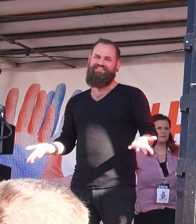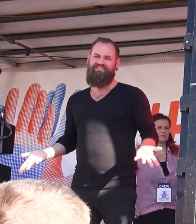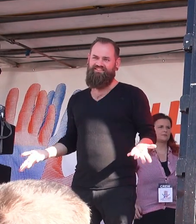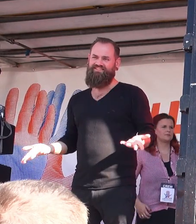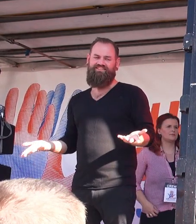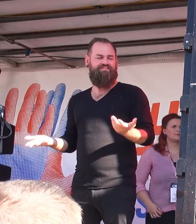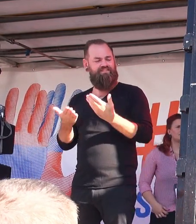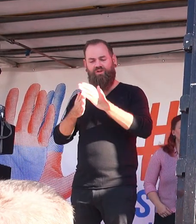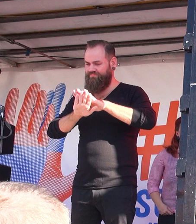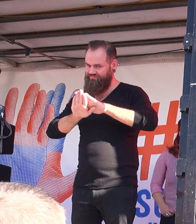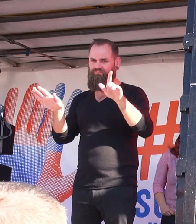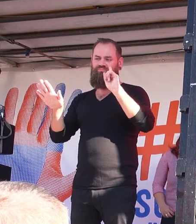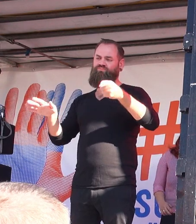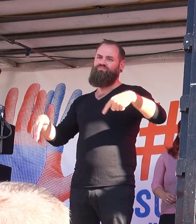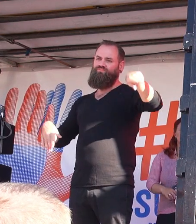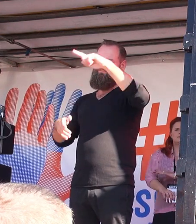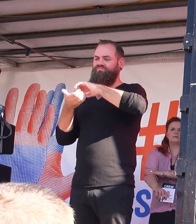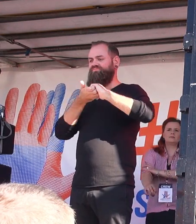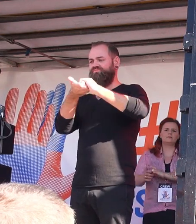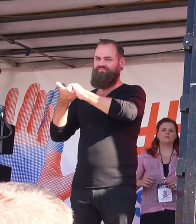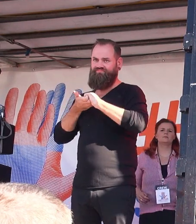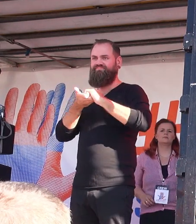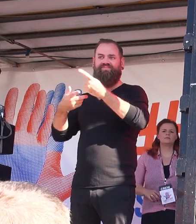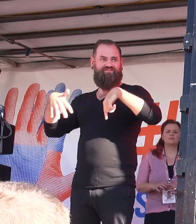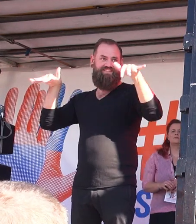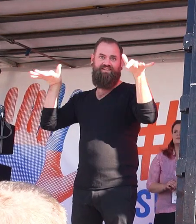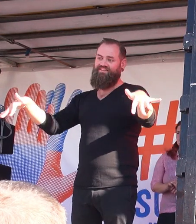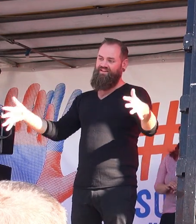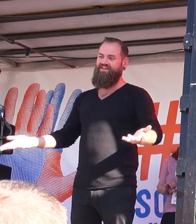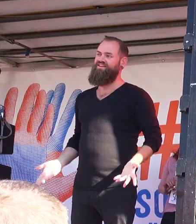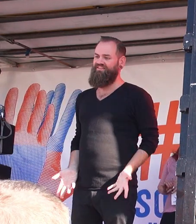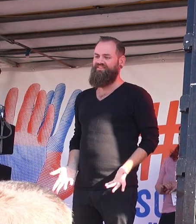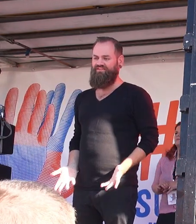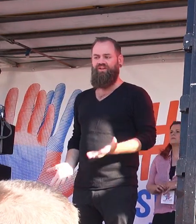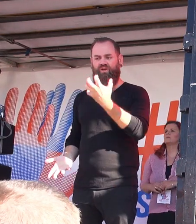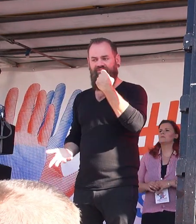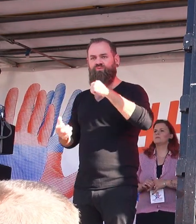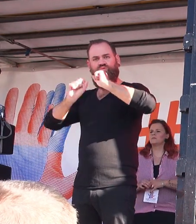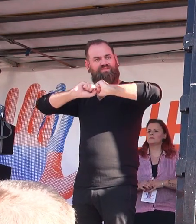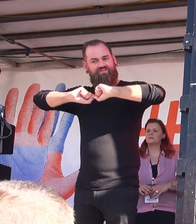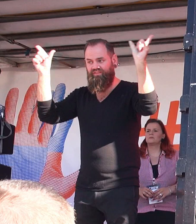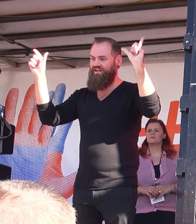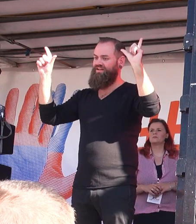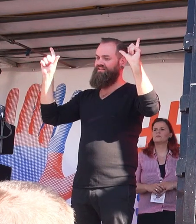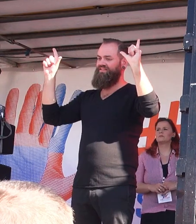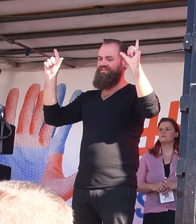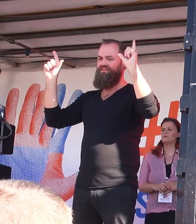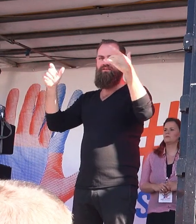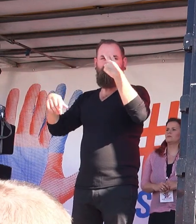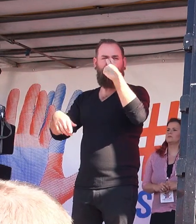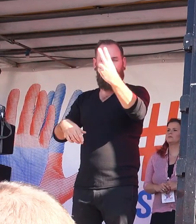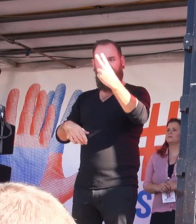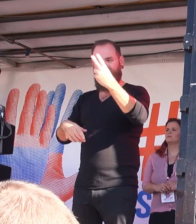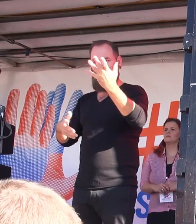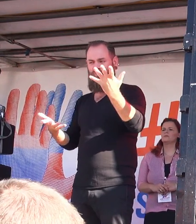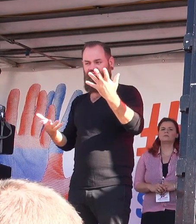Wir stehen hier, um unser Land wach zu rütteln. Wacht auf, bevor es zu spät ist. Wir stehen hier,